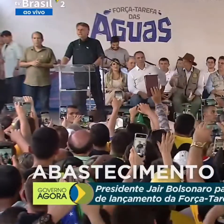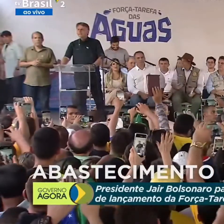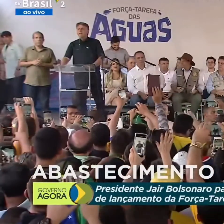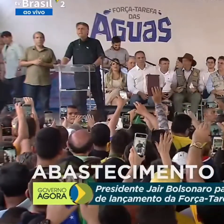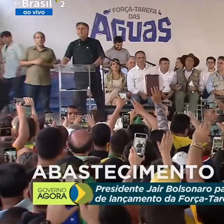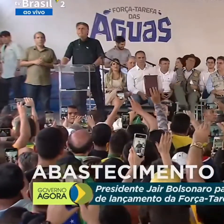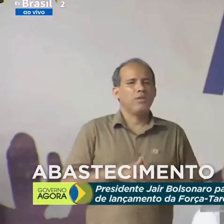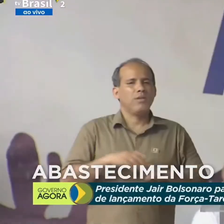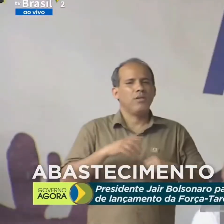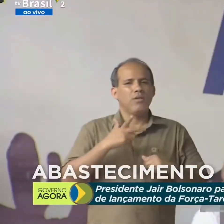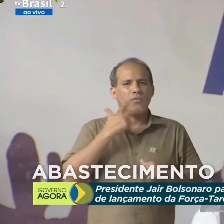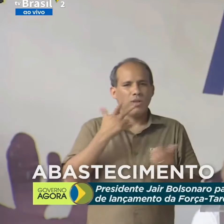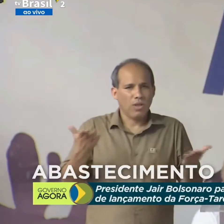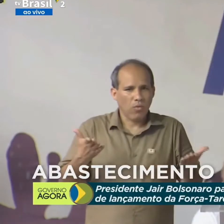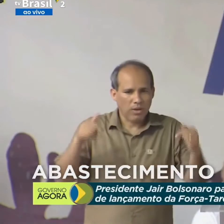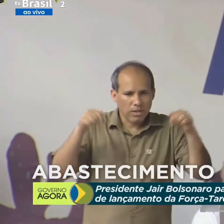Citando aqui